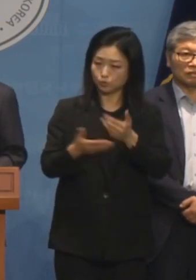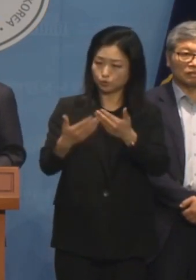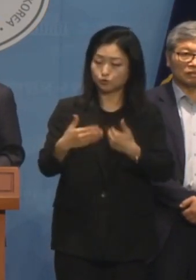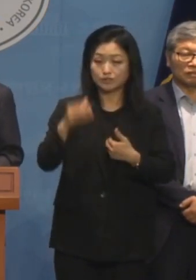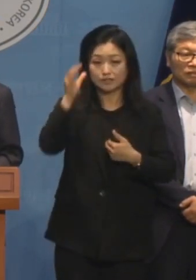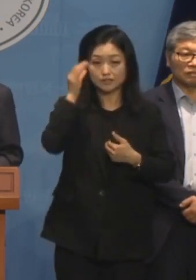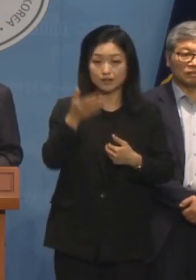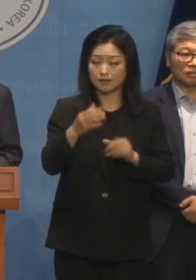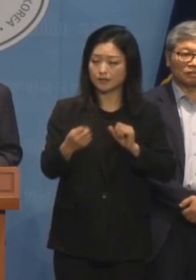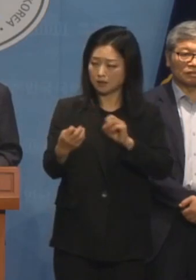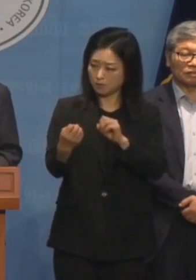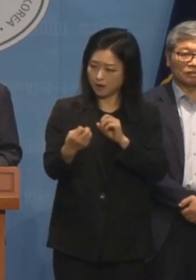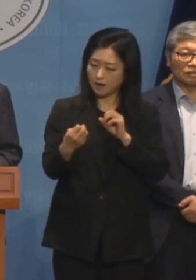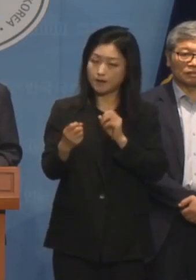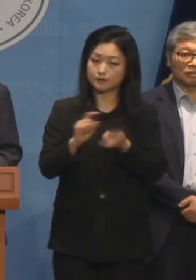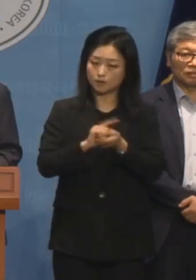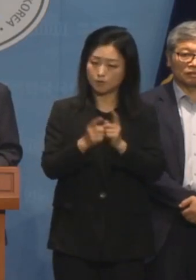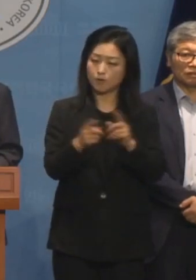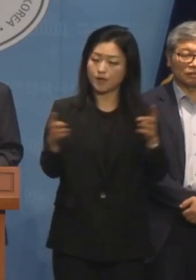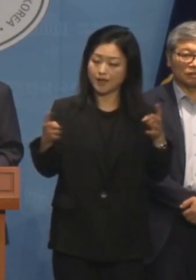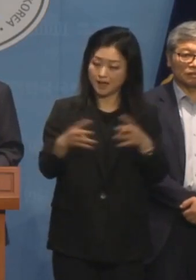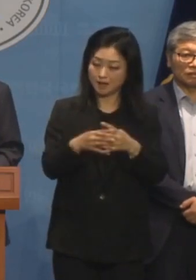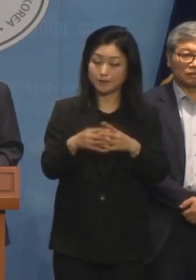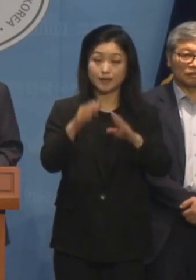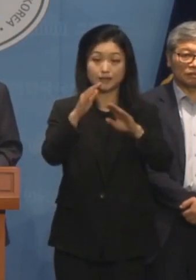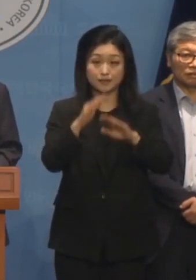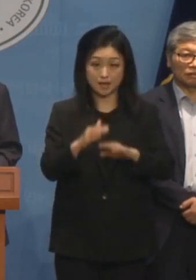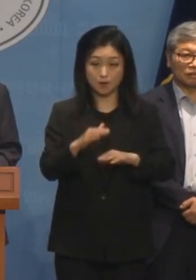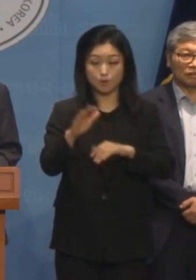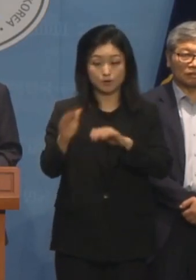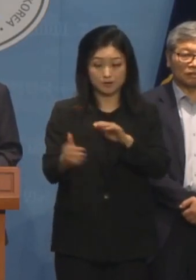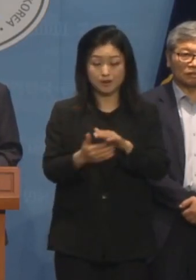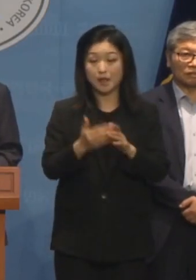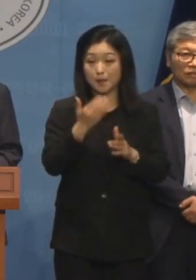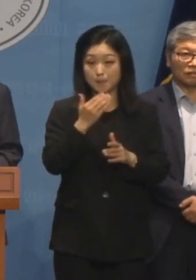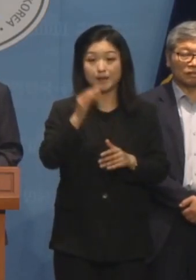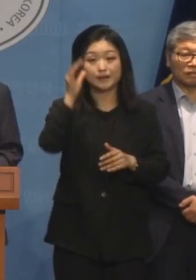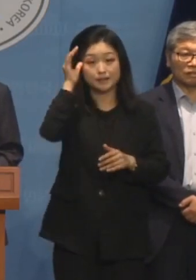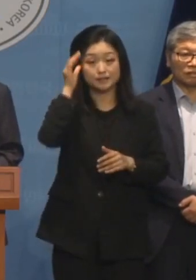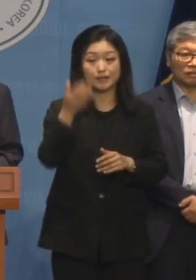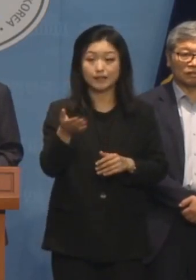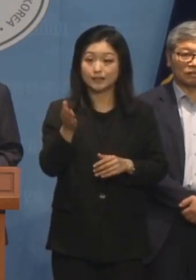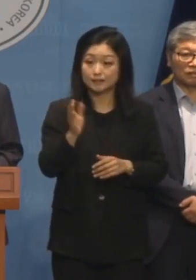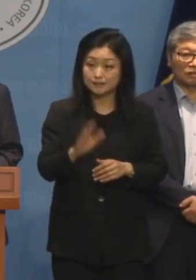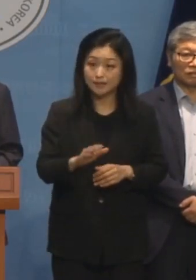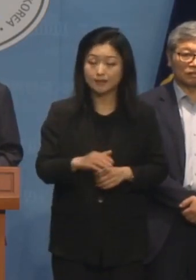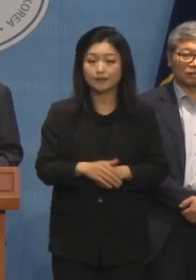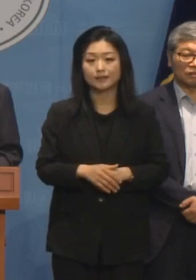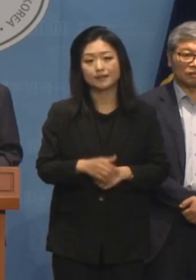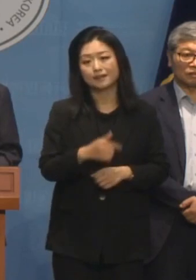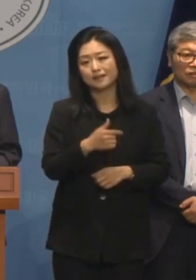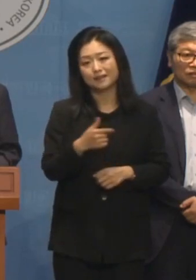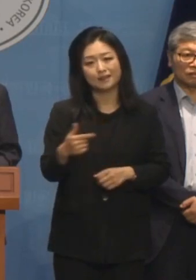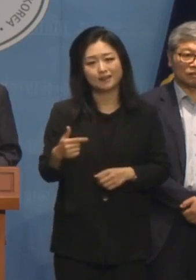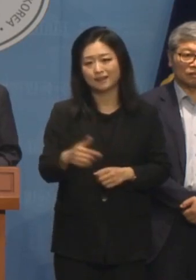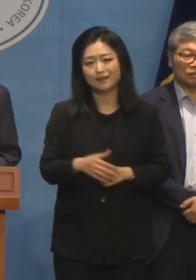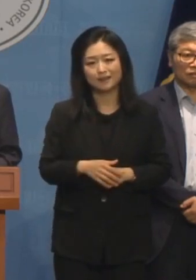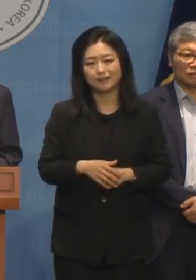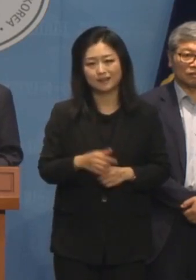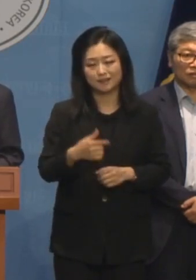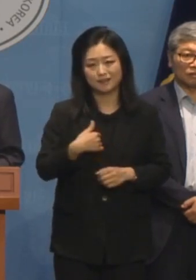긴 시간 대화하고 서로 합의한 내용은 실현되리라 믿었습니다. 너무 순박했습니다. 더